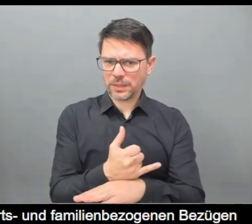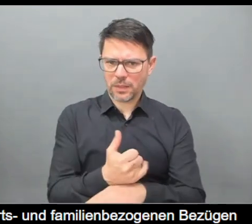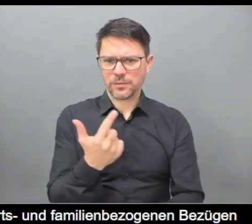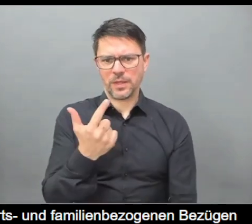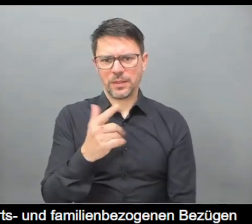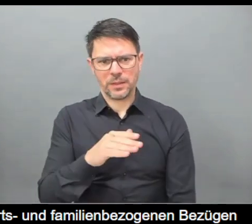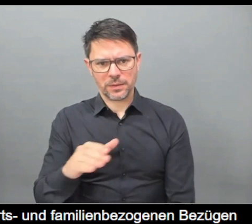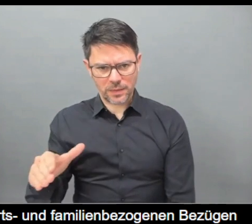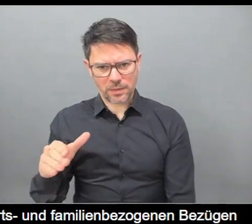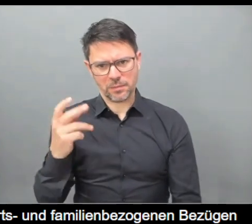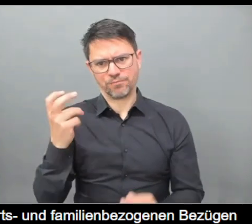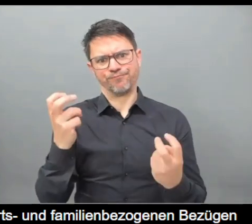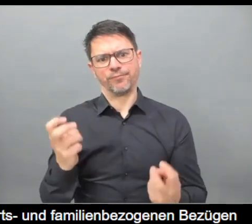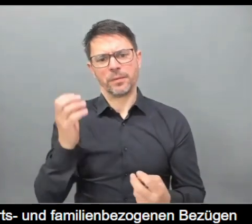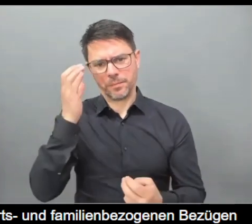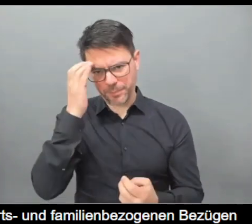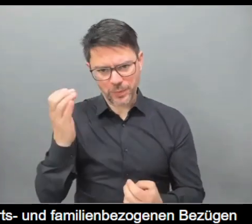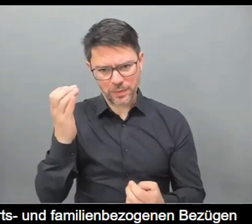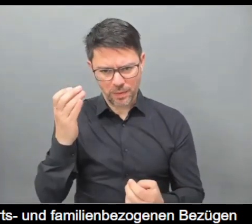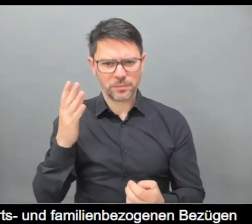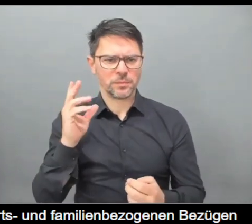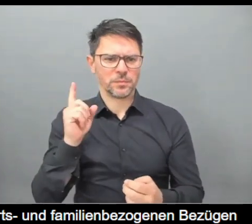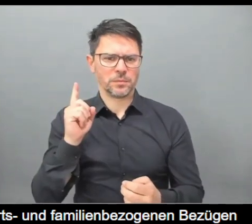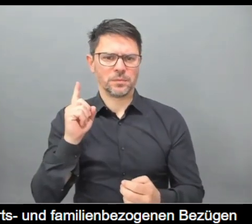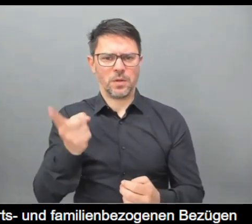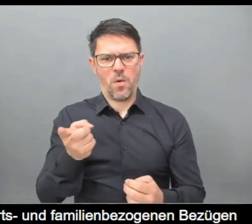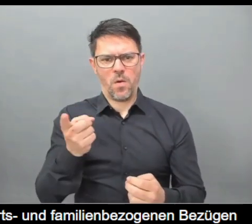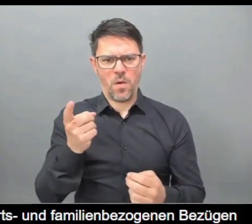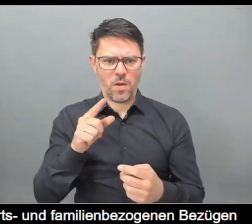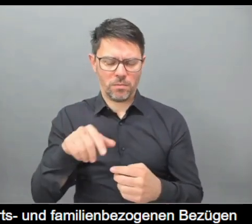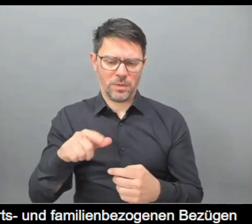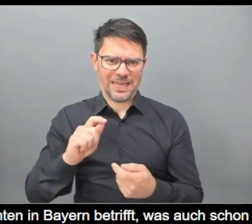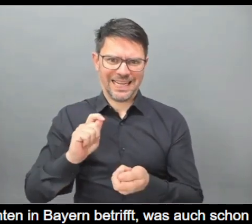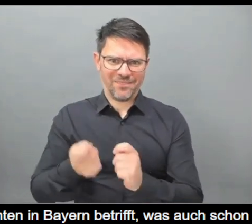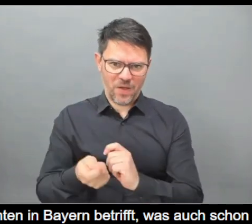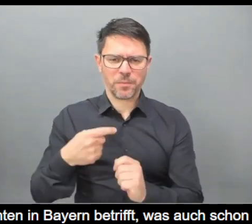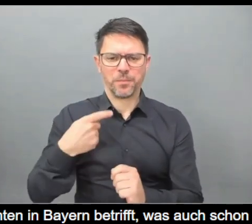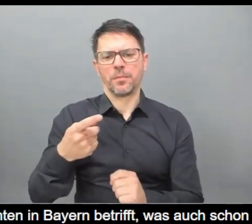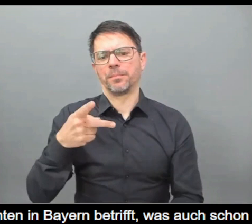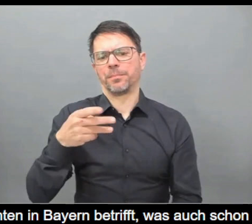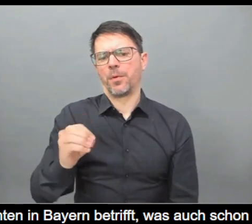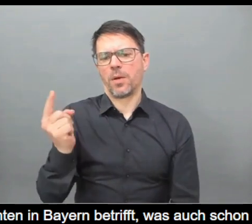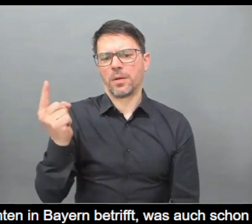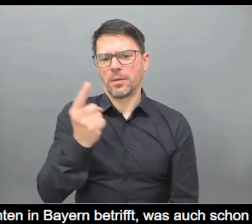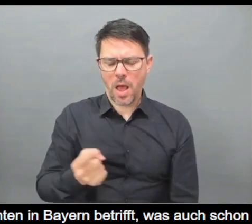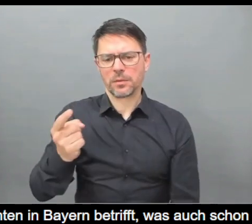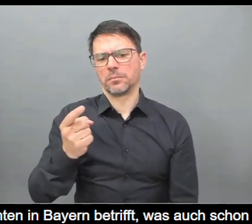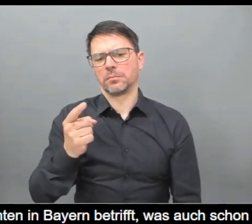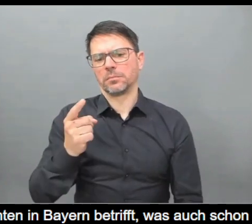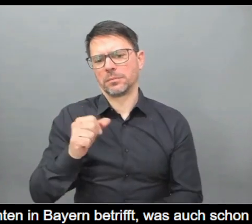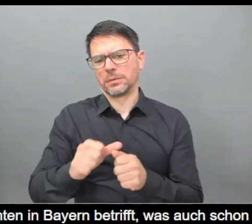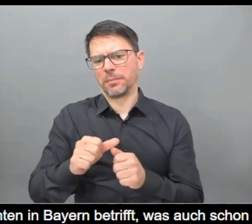A13 in Bayern mehr bedeutet, als das anderswo der Fall ist. Das darf man, muss man auch immer berücksichtigen. Also beispielsweise